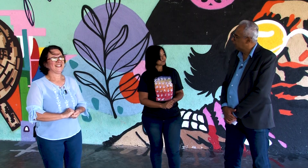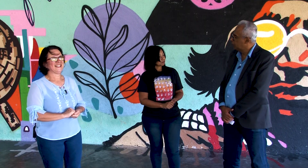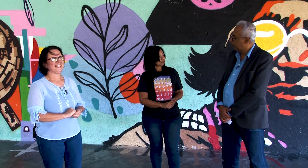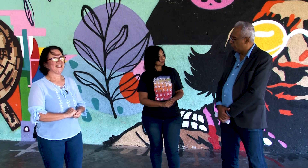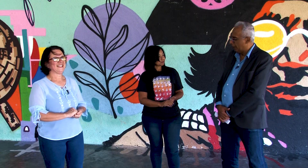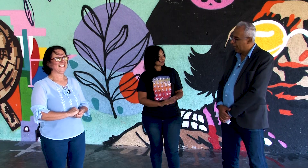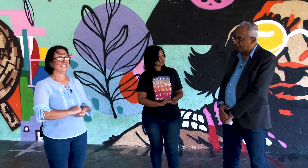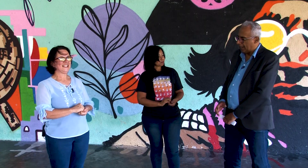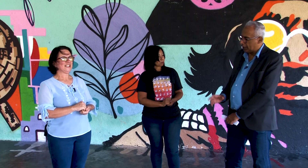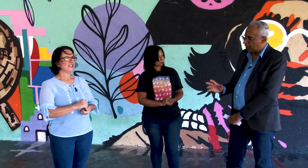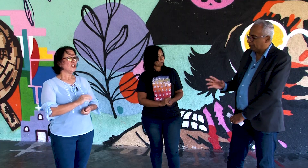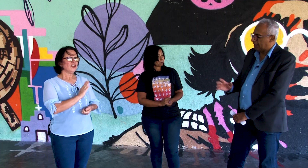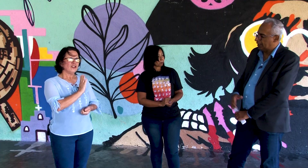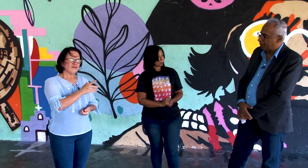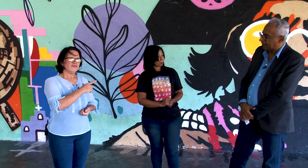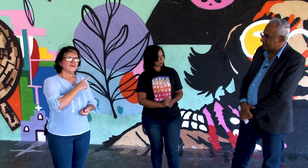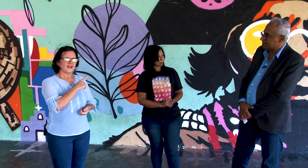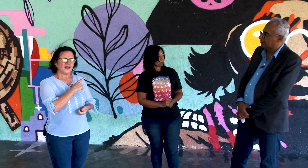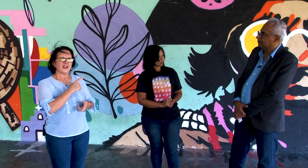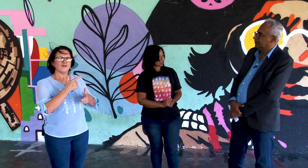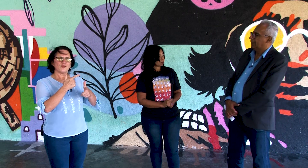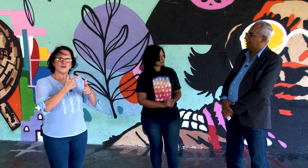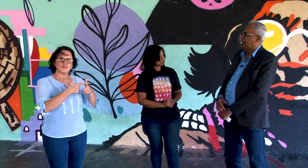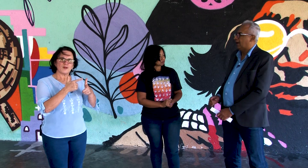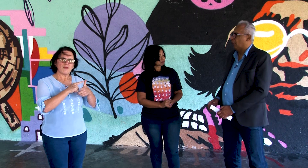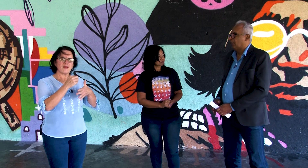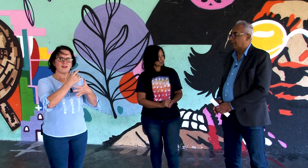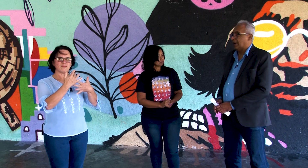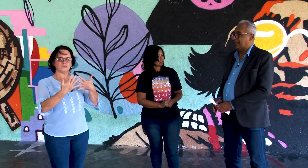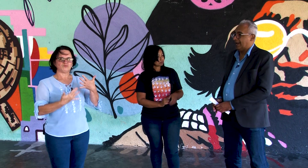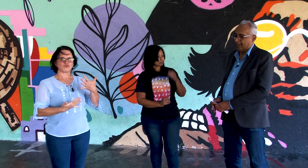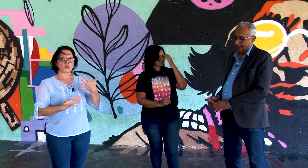teve algum tipo de problema na hora da interpretação?